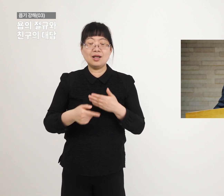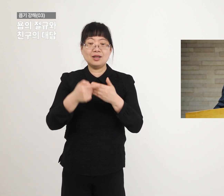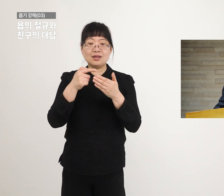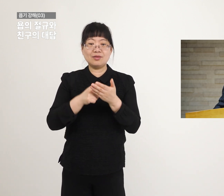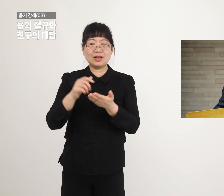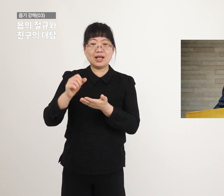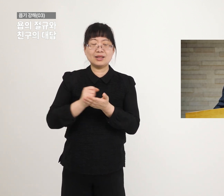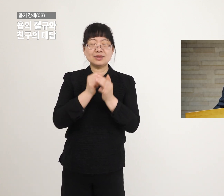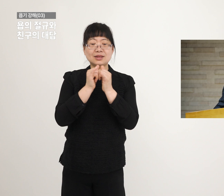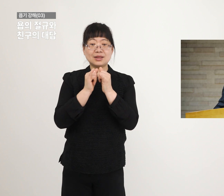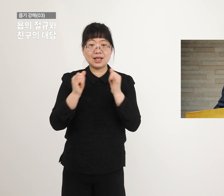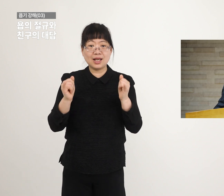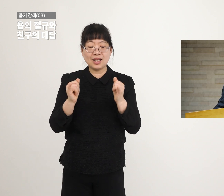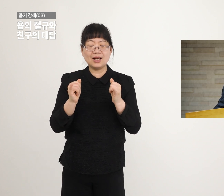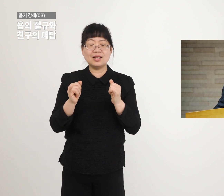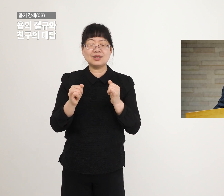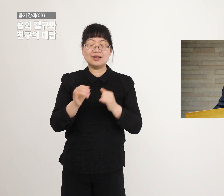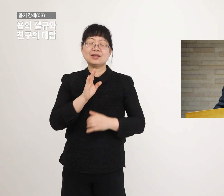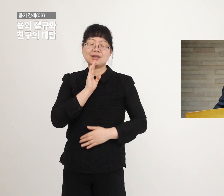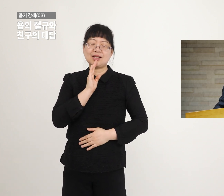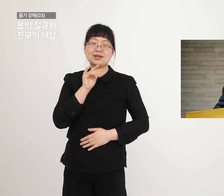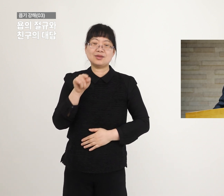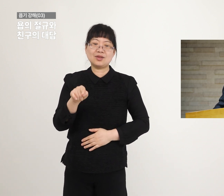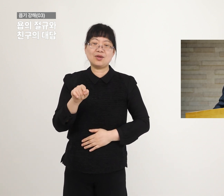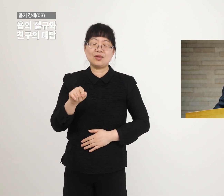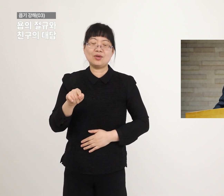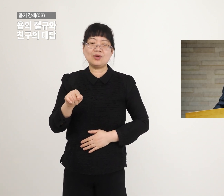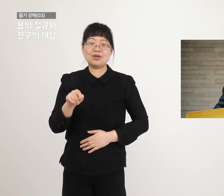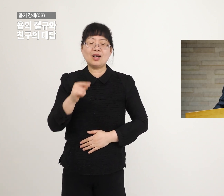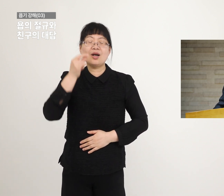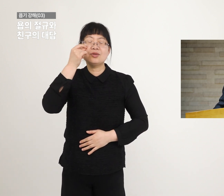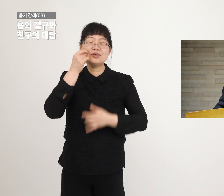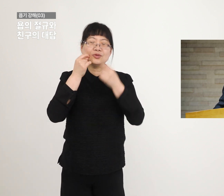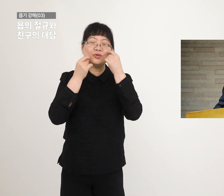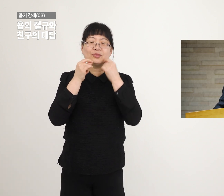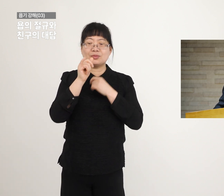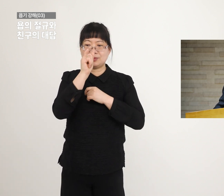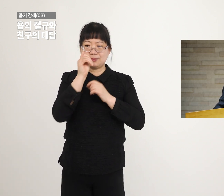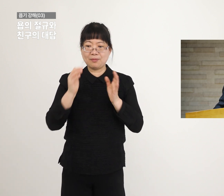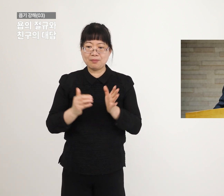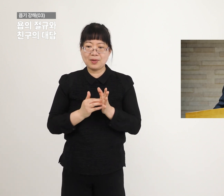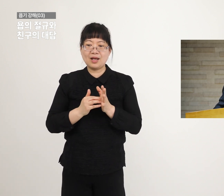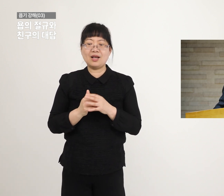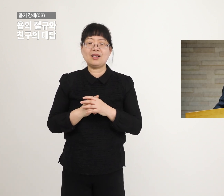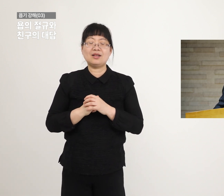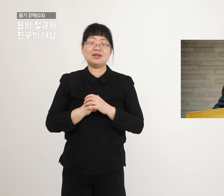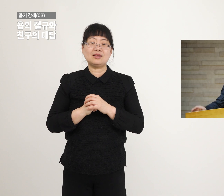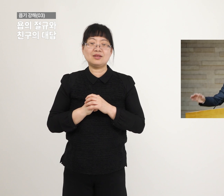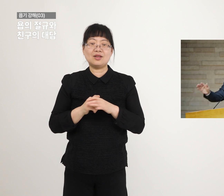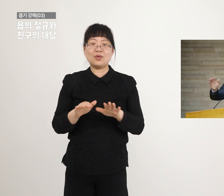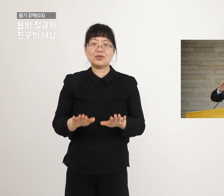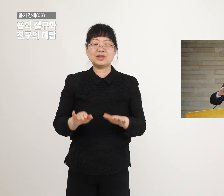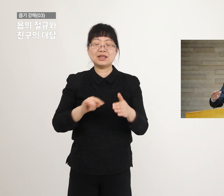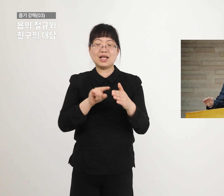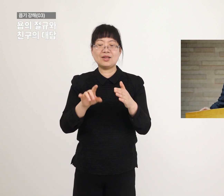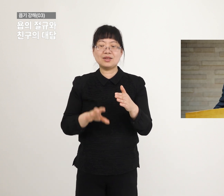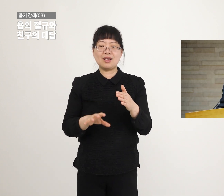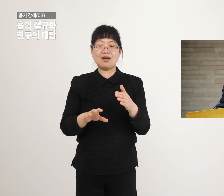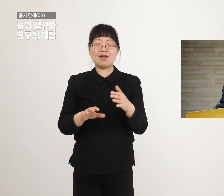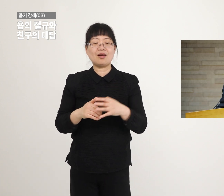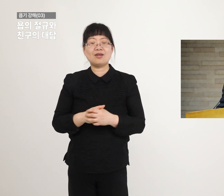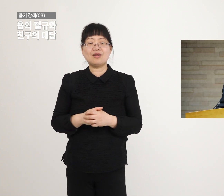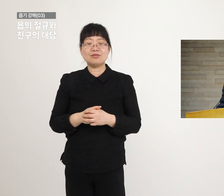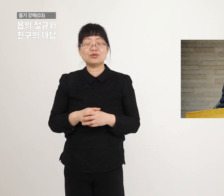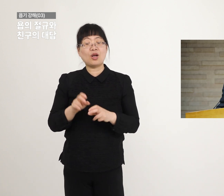가진 인간이었다는 사실 앞에 사실 우리가 눈물이 나는 거예요. 오늘 이 가운데도 멀쩡히